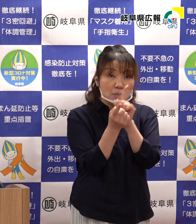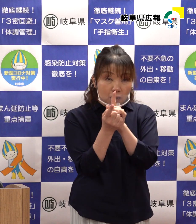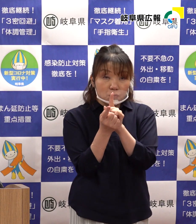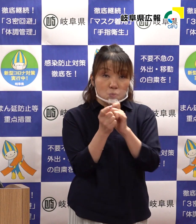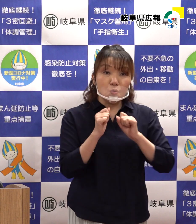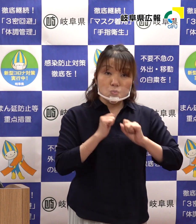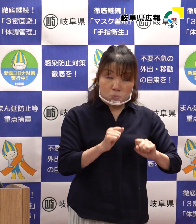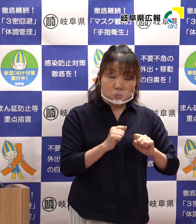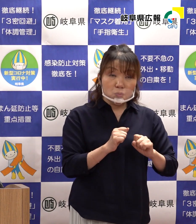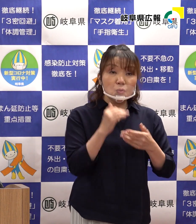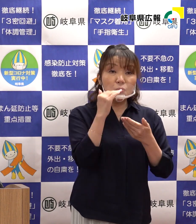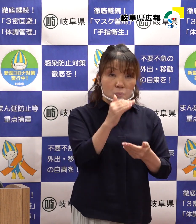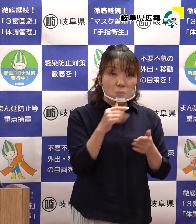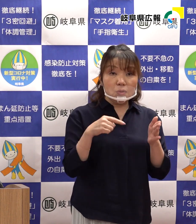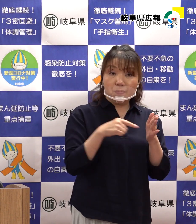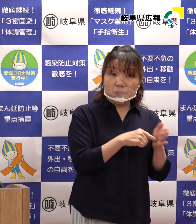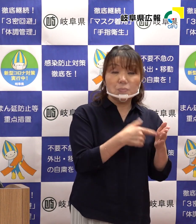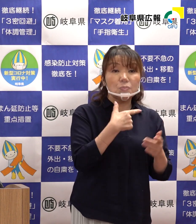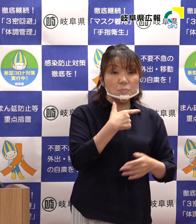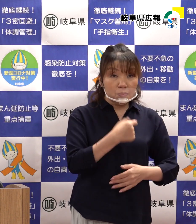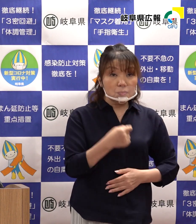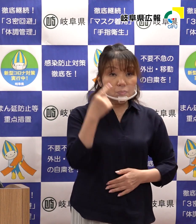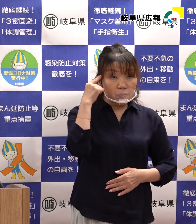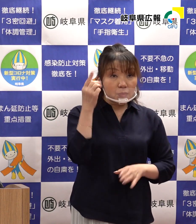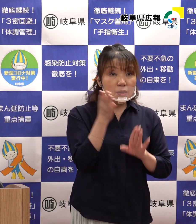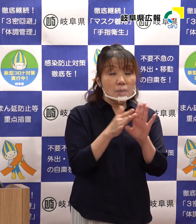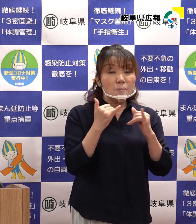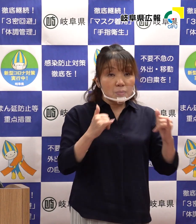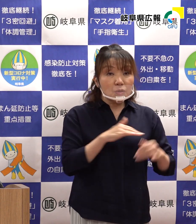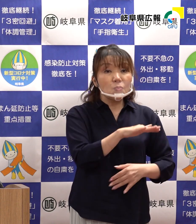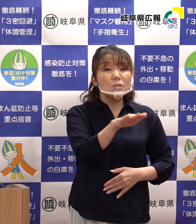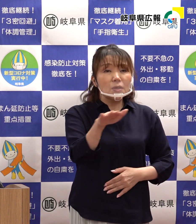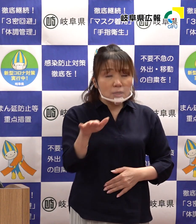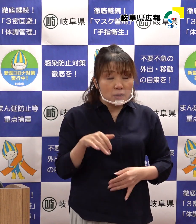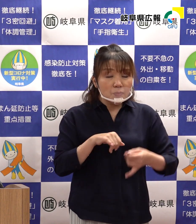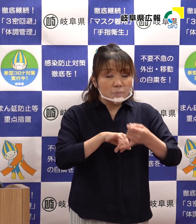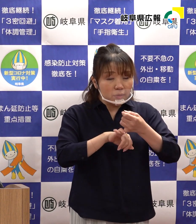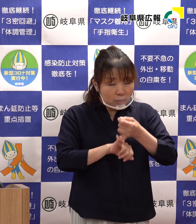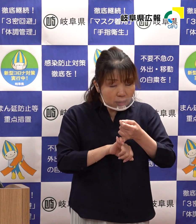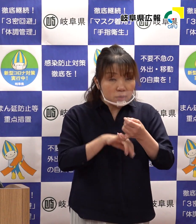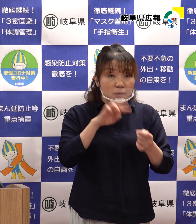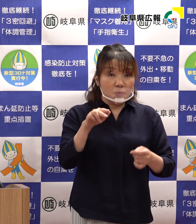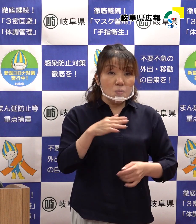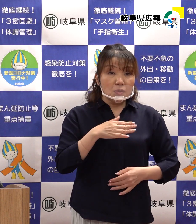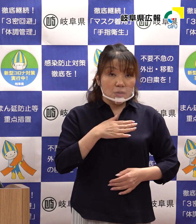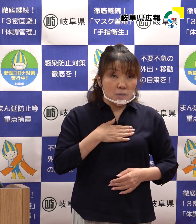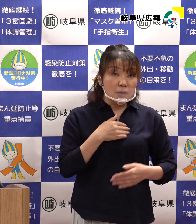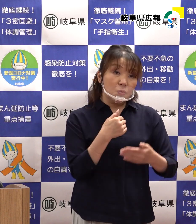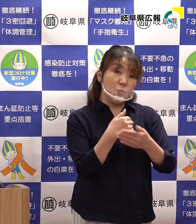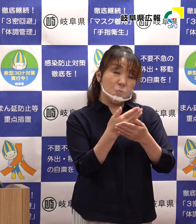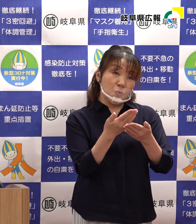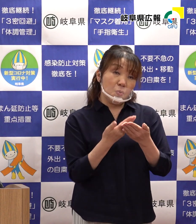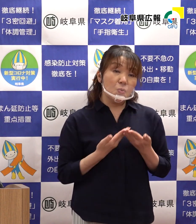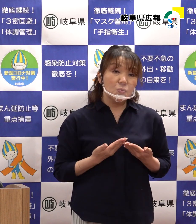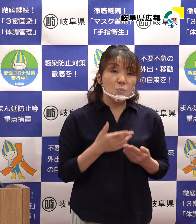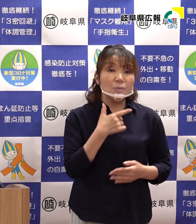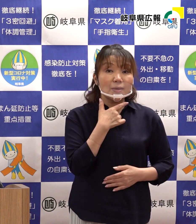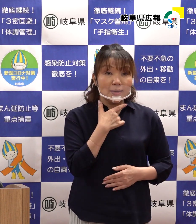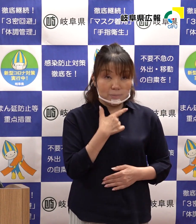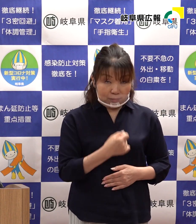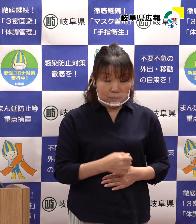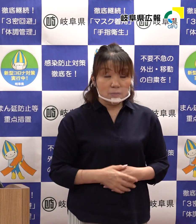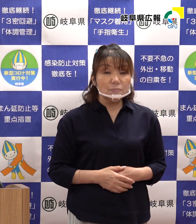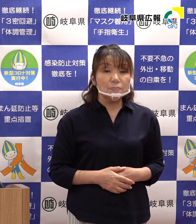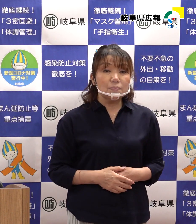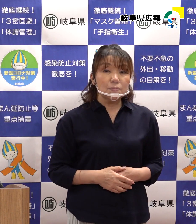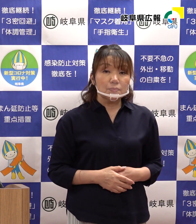努力をしていきたいと思っております。まあ、県民の皆さん方にもぜひご理解とご協力をお願いしたいというふうに、まあ、思っ